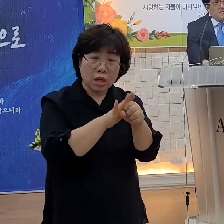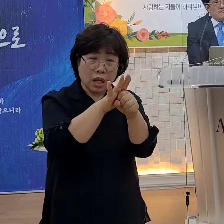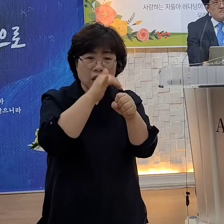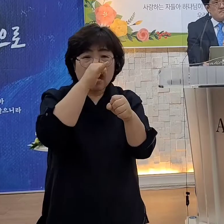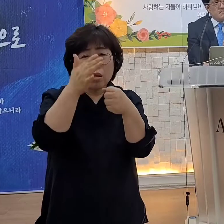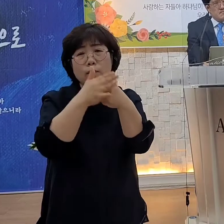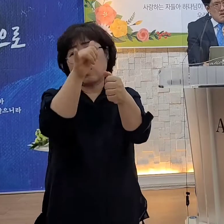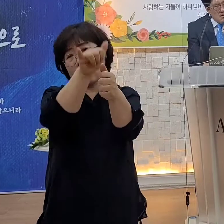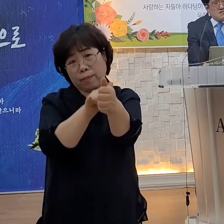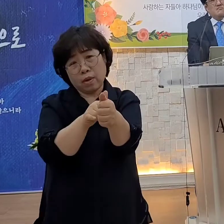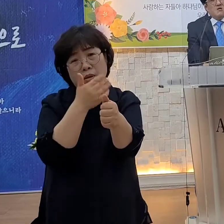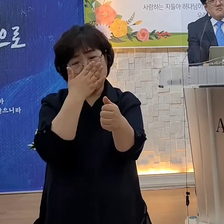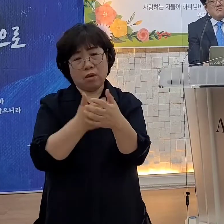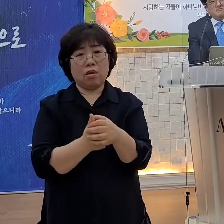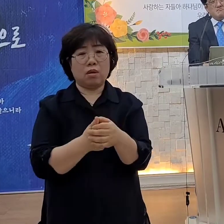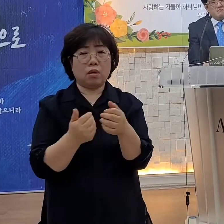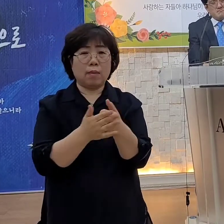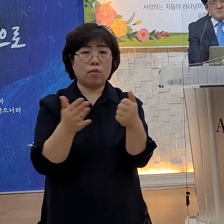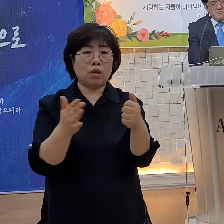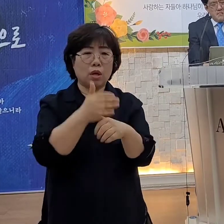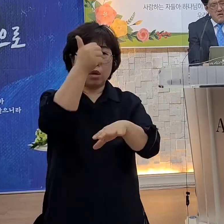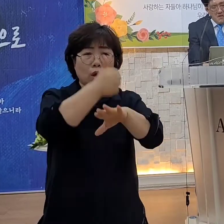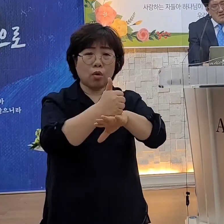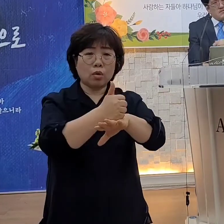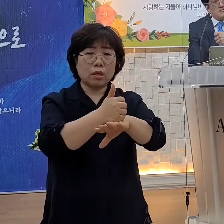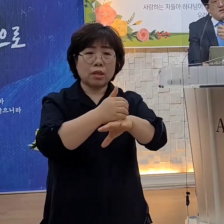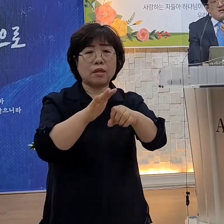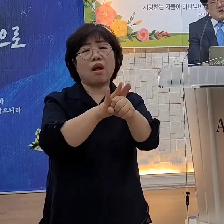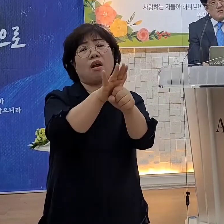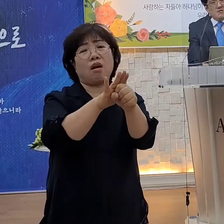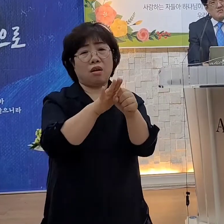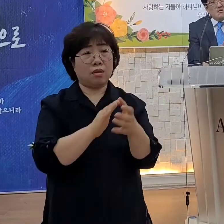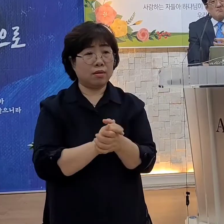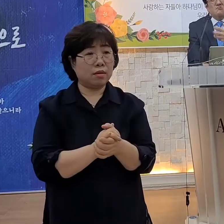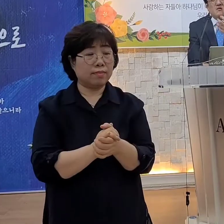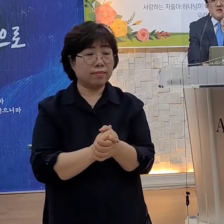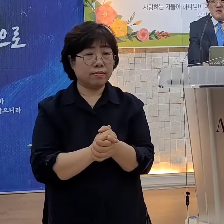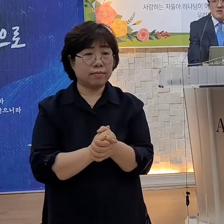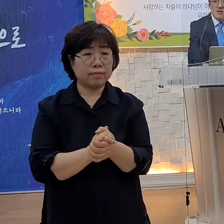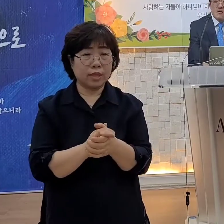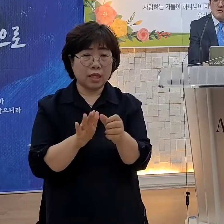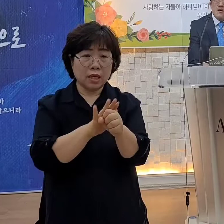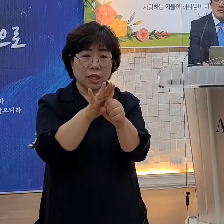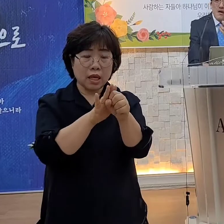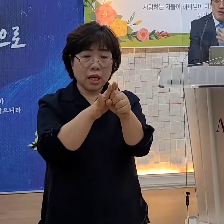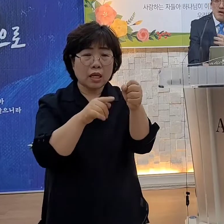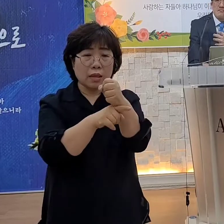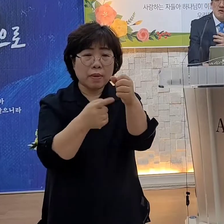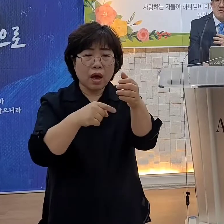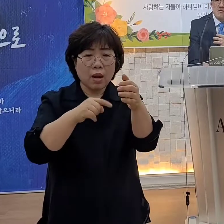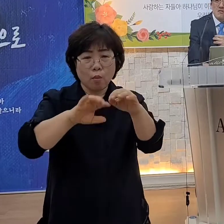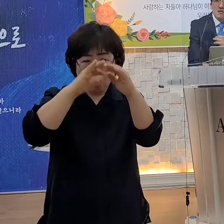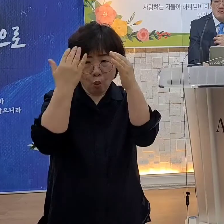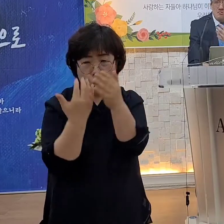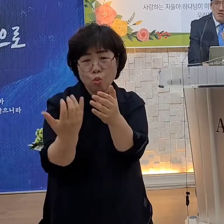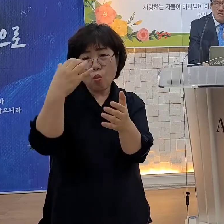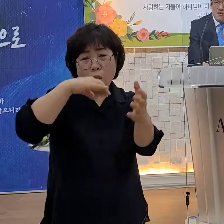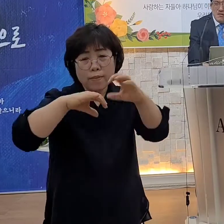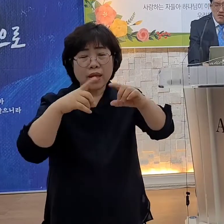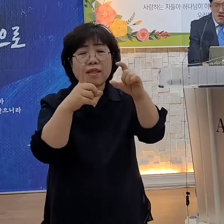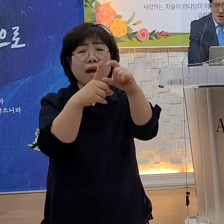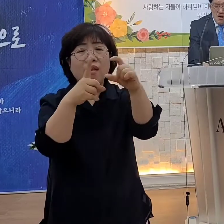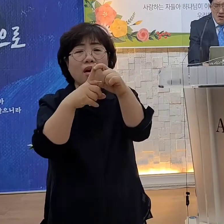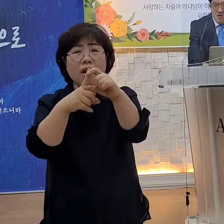다 사랑이에요. 다 같은 말이에요. 그 사랑의 영역 속성 안에 이게 다 담겨있는